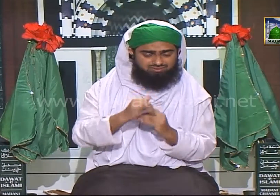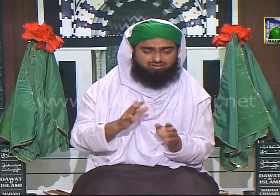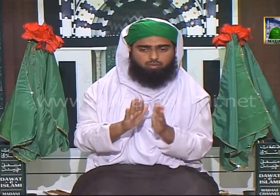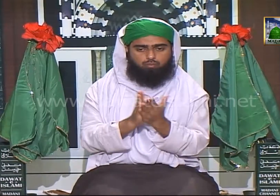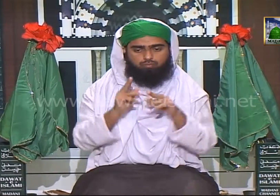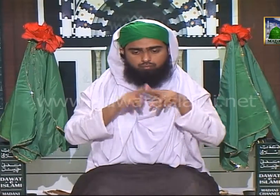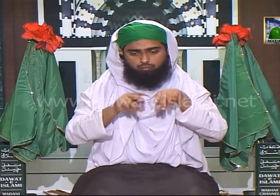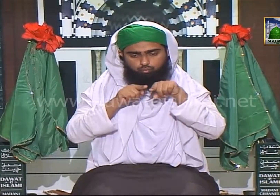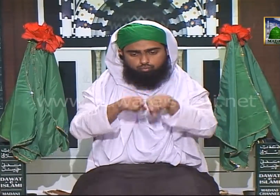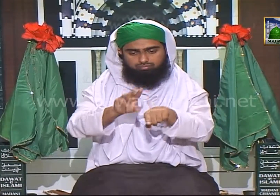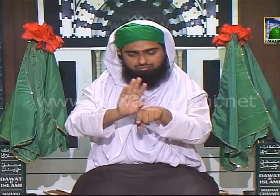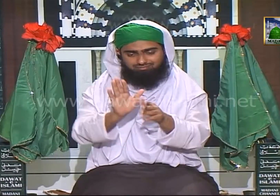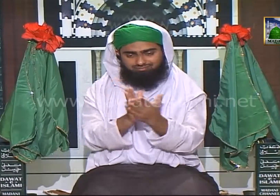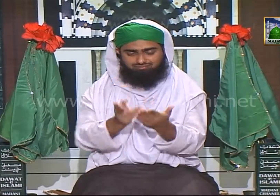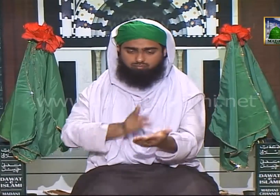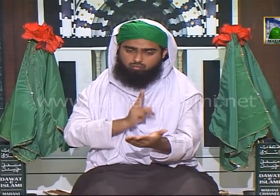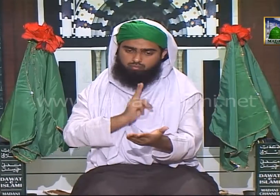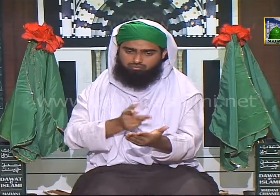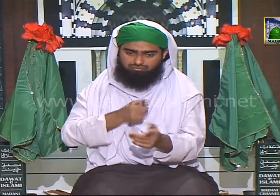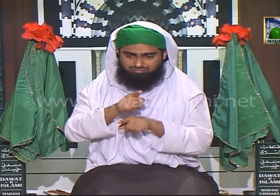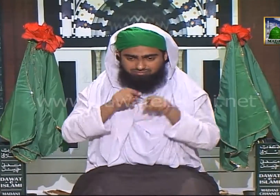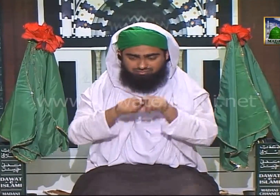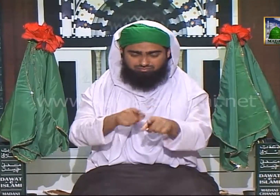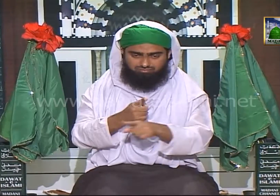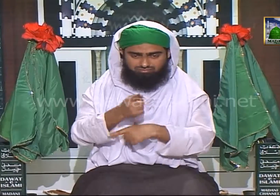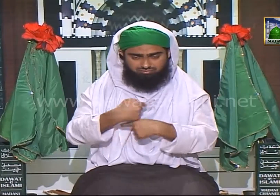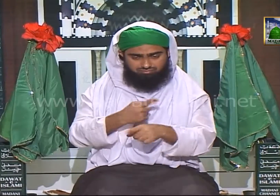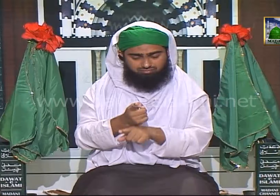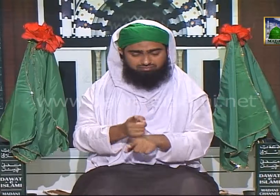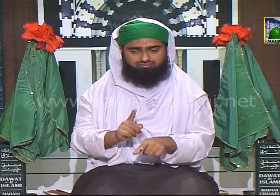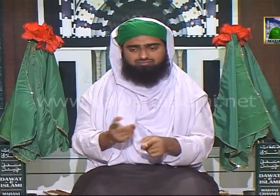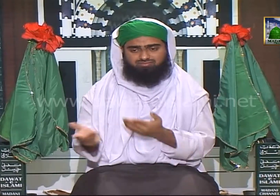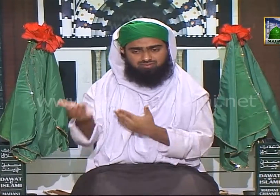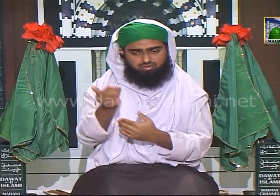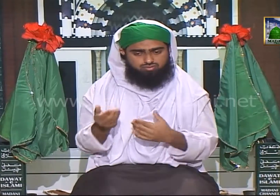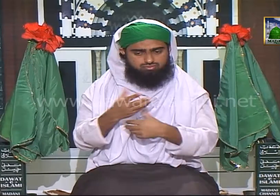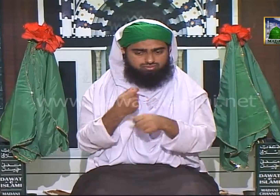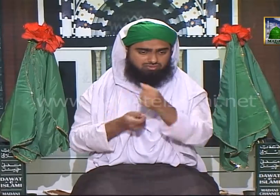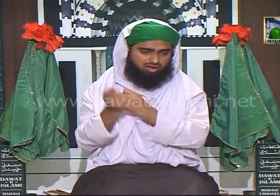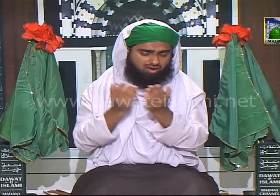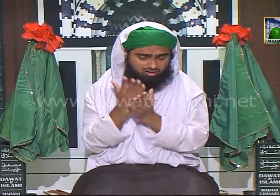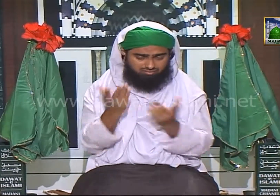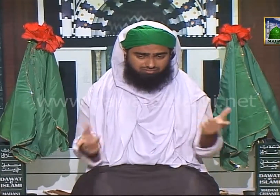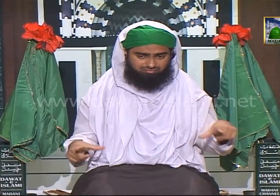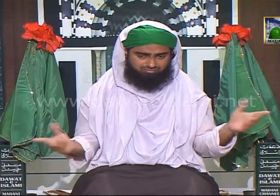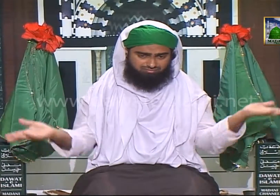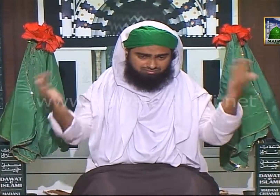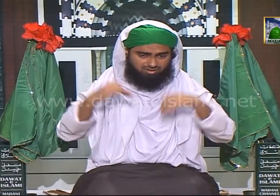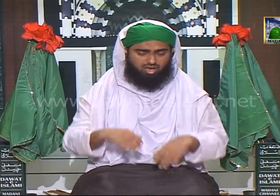دیں، نگرانی کریں، وہاں لوگوں کو دعوت دیں، خود سنتیں سیکھیں، دوسروں کو سکھائیں، یہاں آئیں لائیں، گھروں کو بلا کر